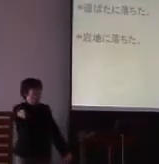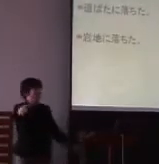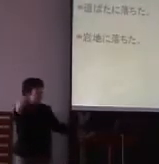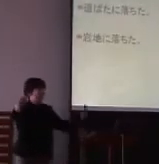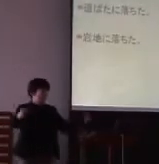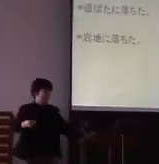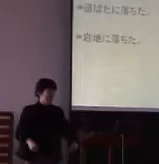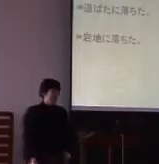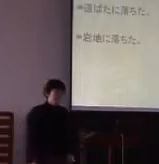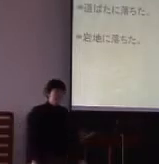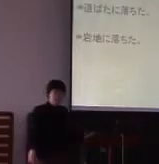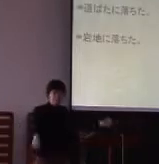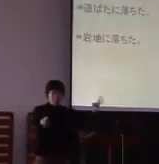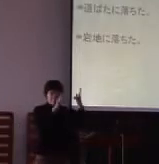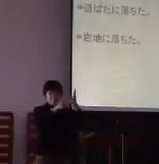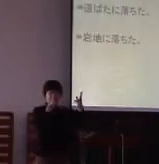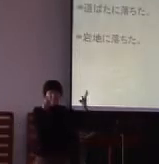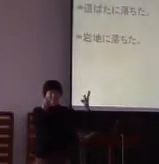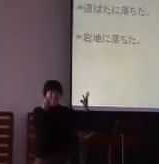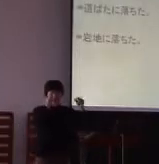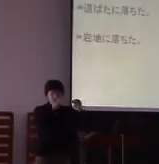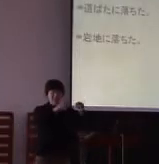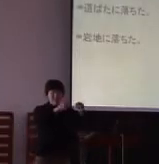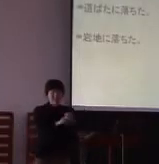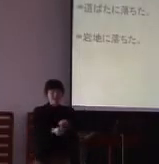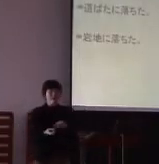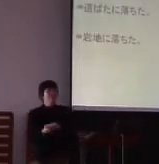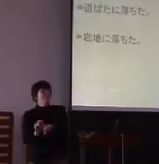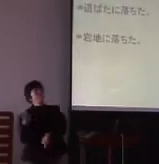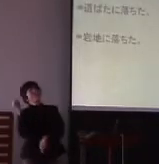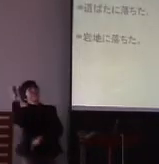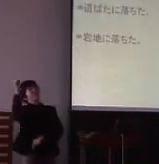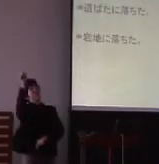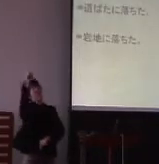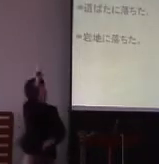に硬い地面に種が落ちました